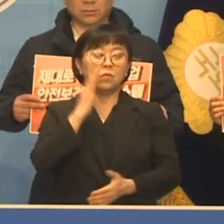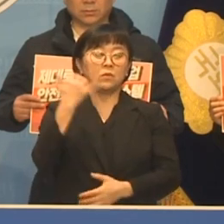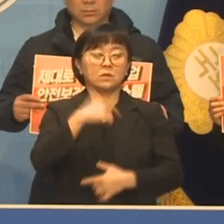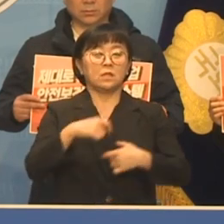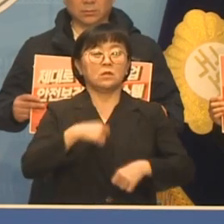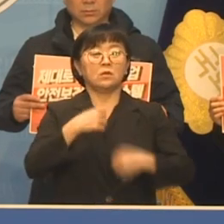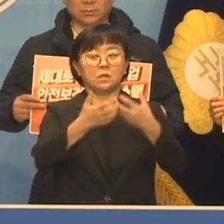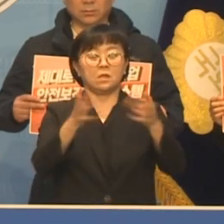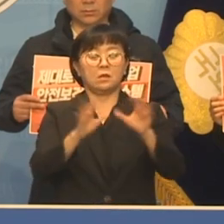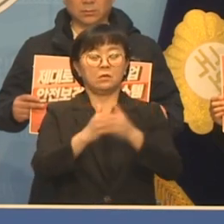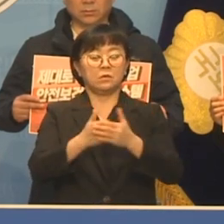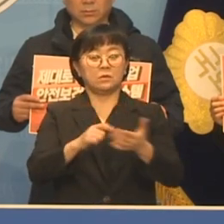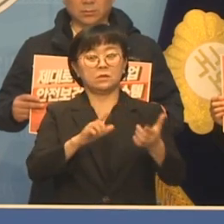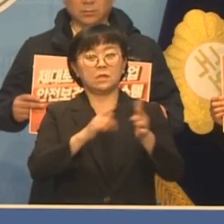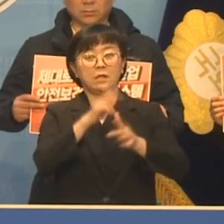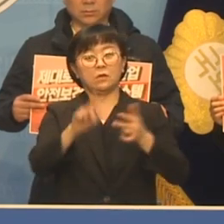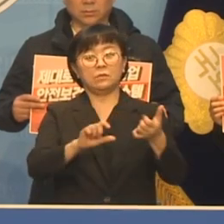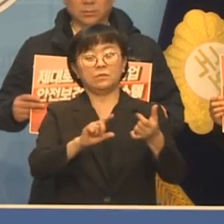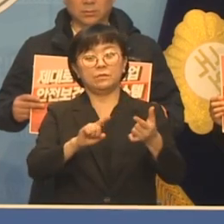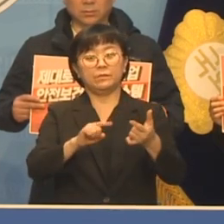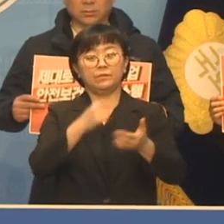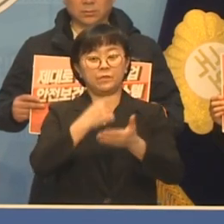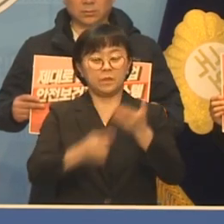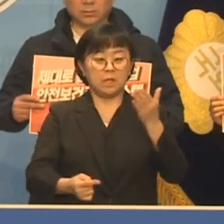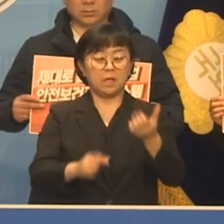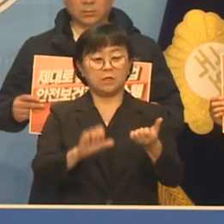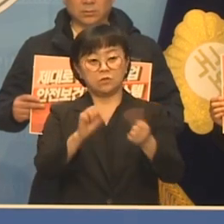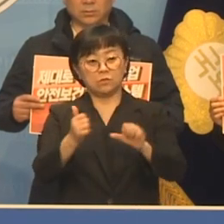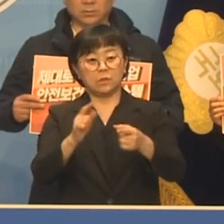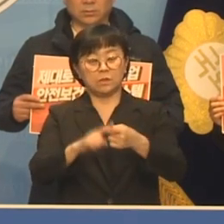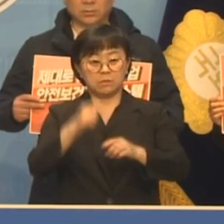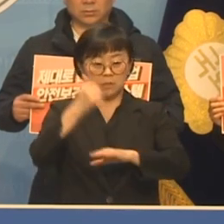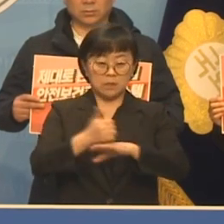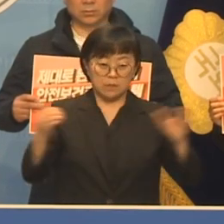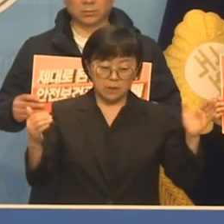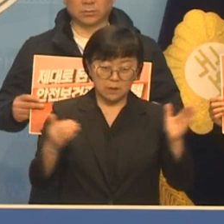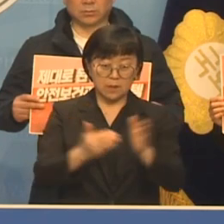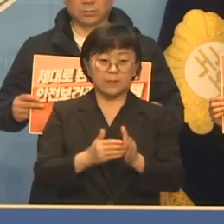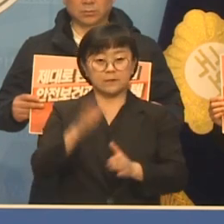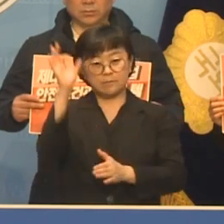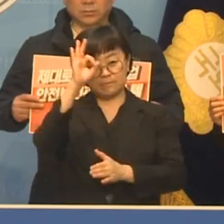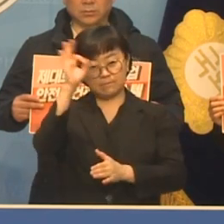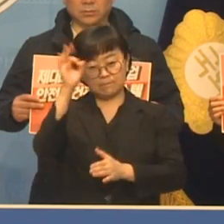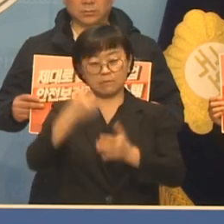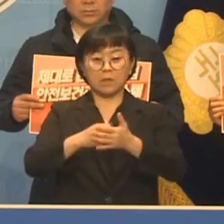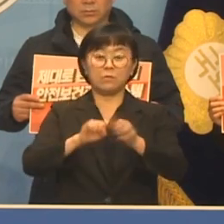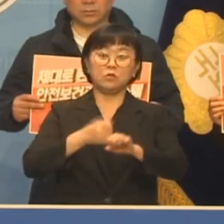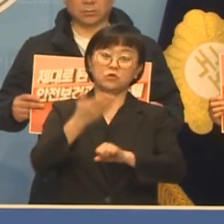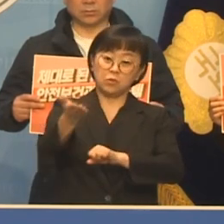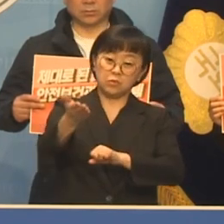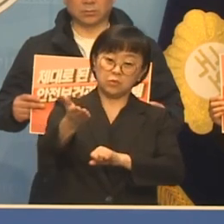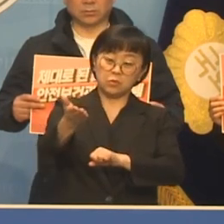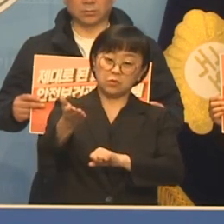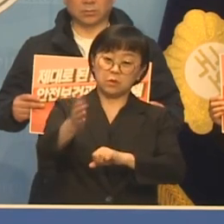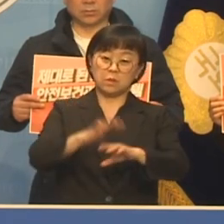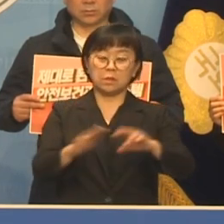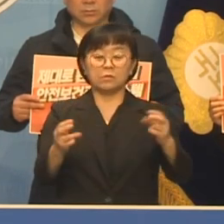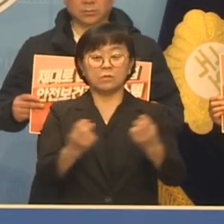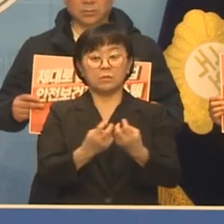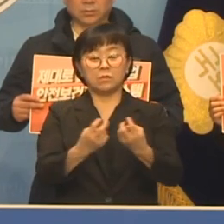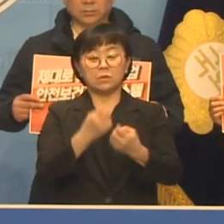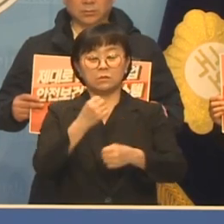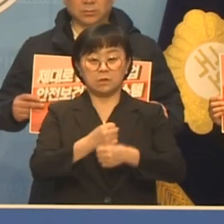녹색정의당은 산재 사망, 산업재해에 대해서 끝까지 추적해서 끝까지 처벌하고 끝까지 대책을 만드는